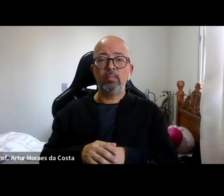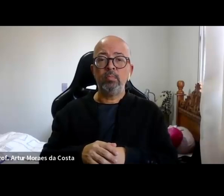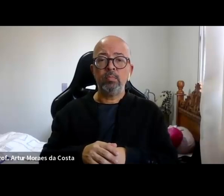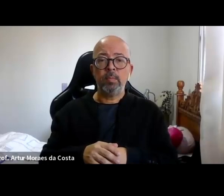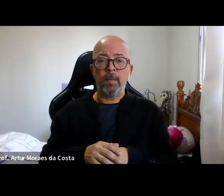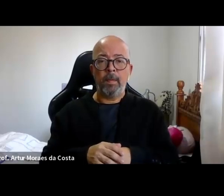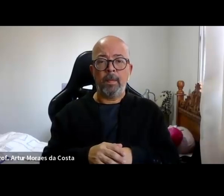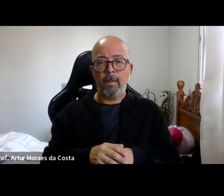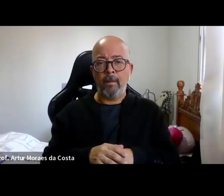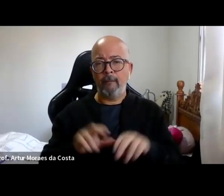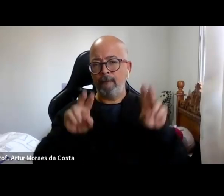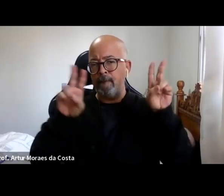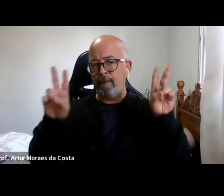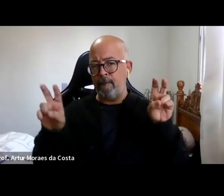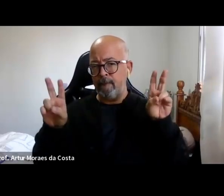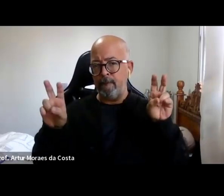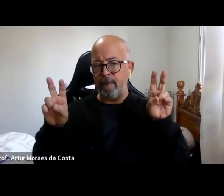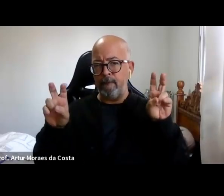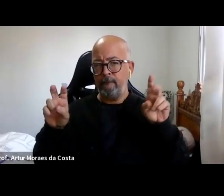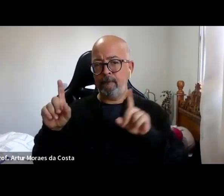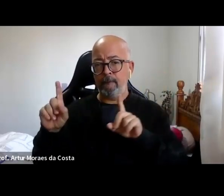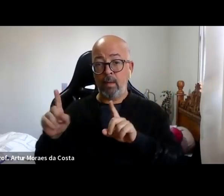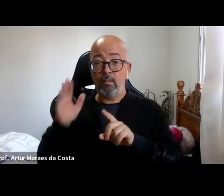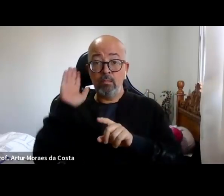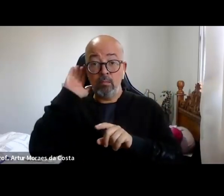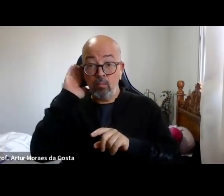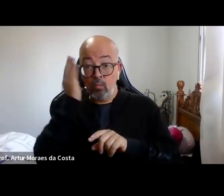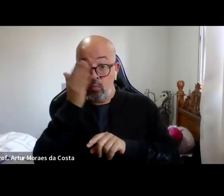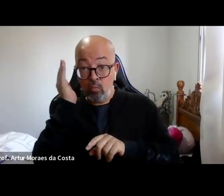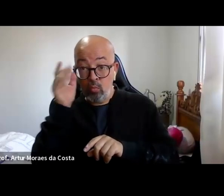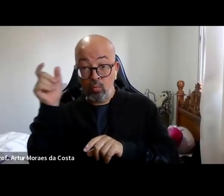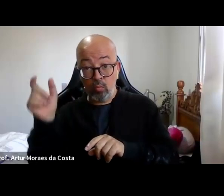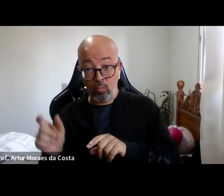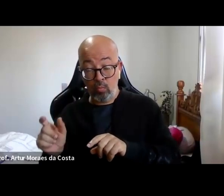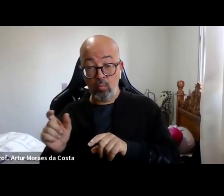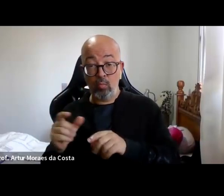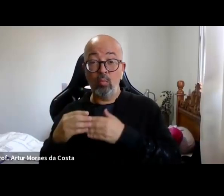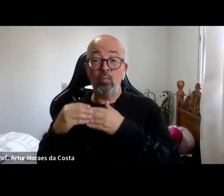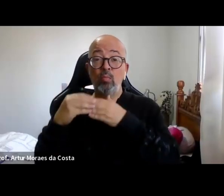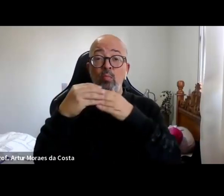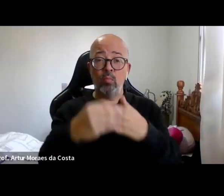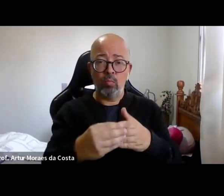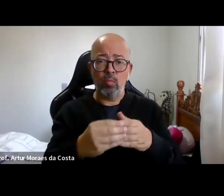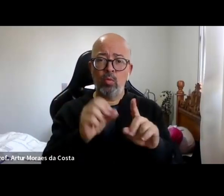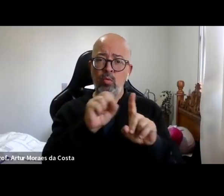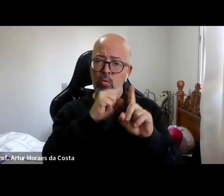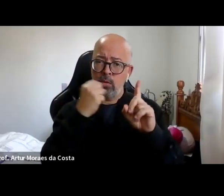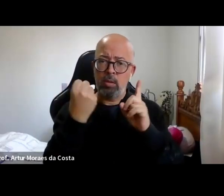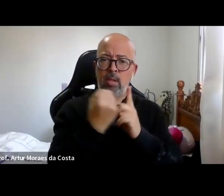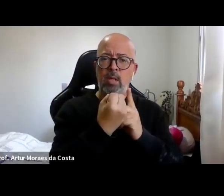conveniente que las organizaciones de personas sordociegas o las asociaciones de intérpretes puedan